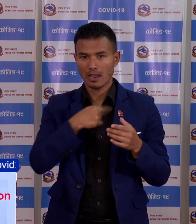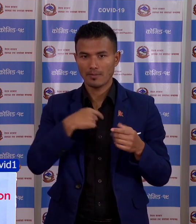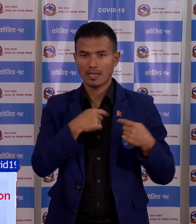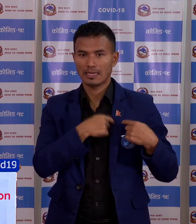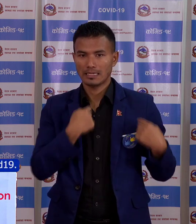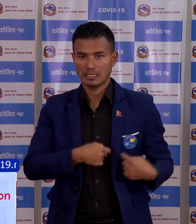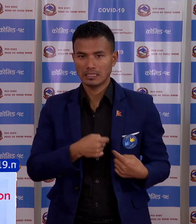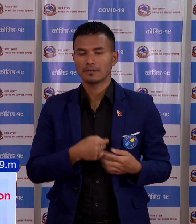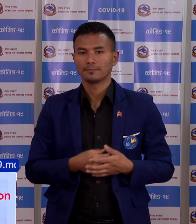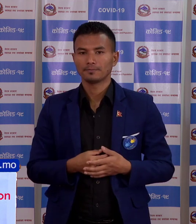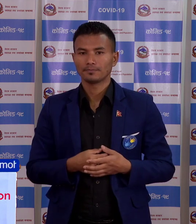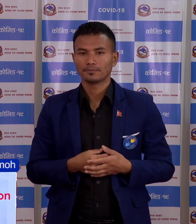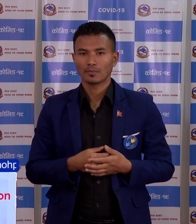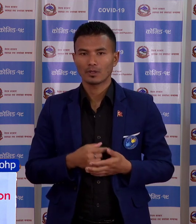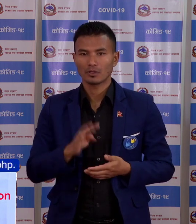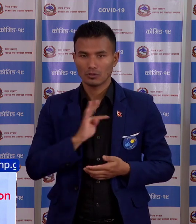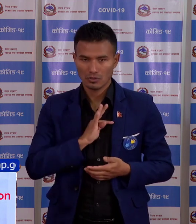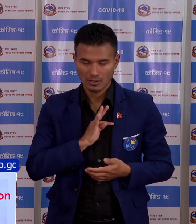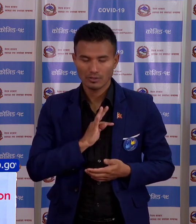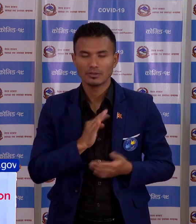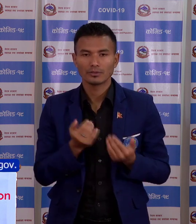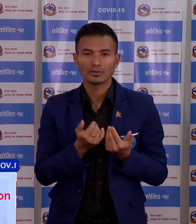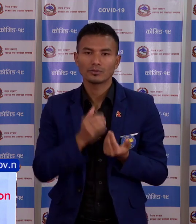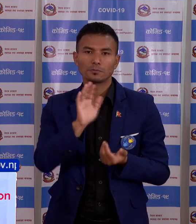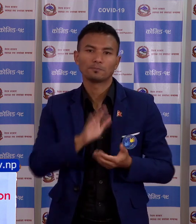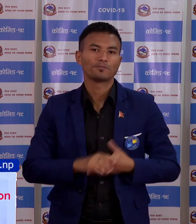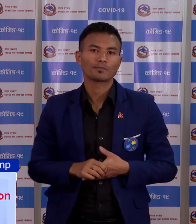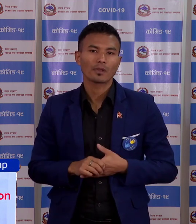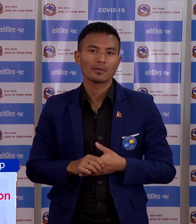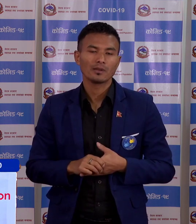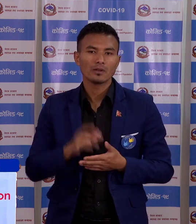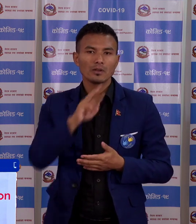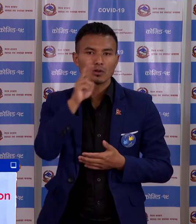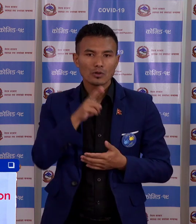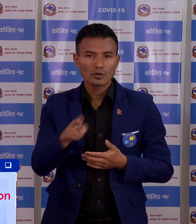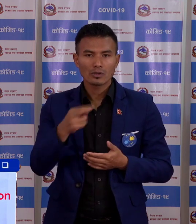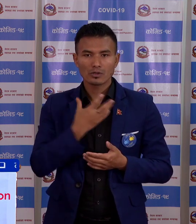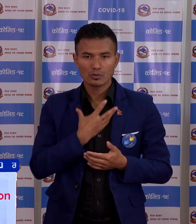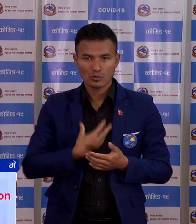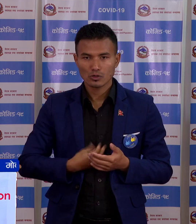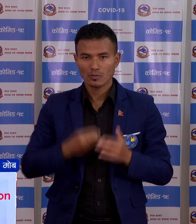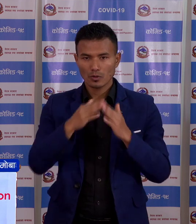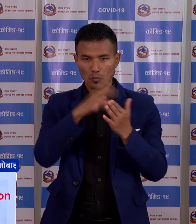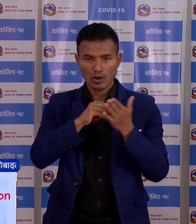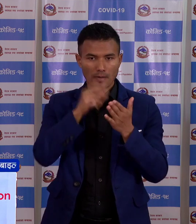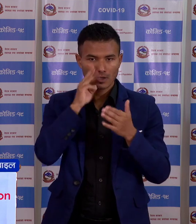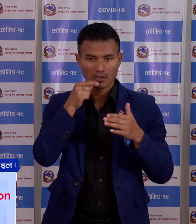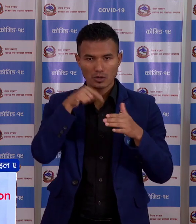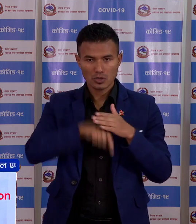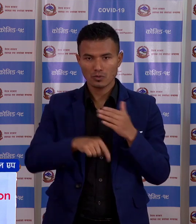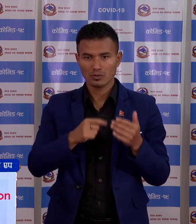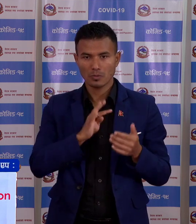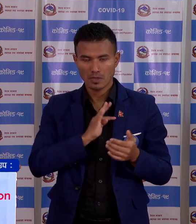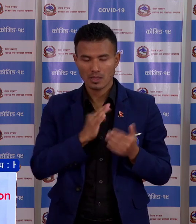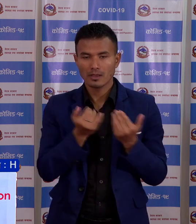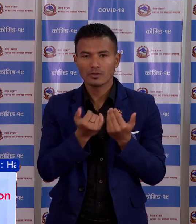हमें आर्धिक स्रद्दन जाली ब्यक्त गर्ना चाहां छो र सोक्सम्तप्त परिवार परति गहीरो संबेदना पने